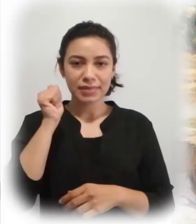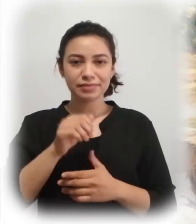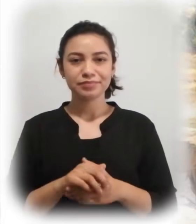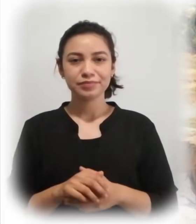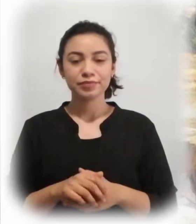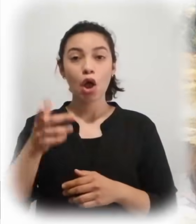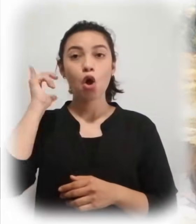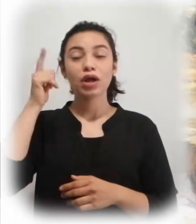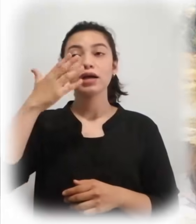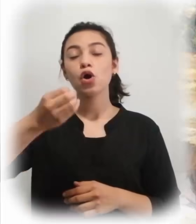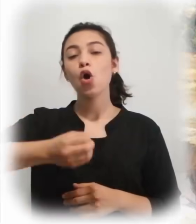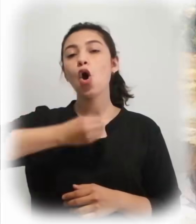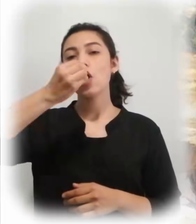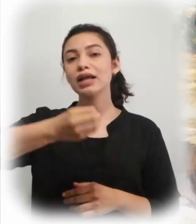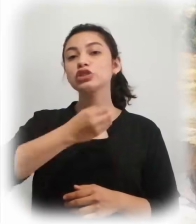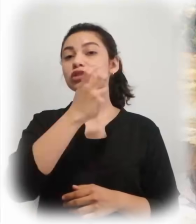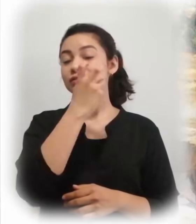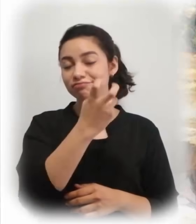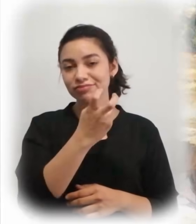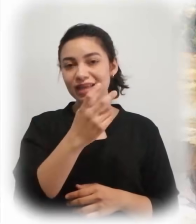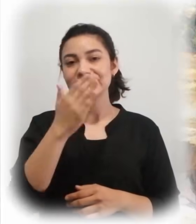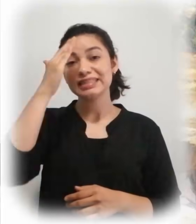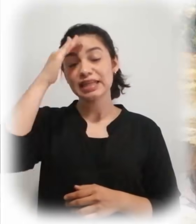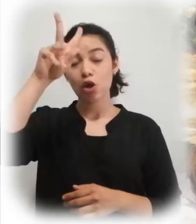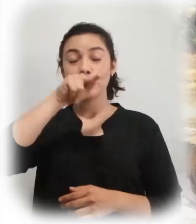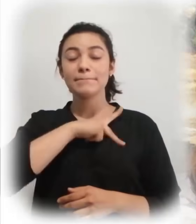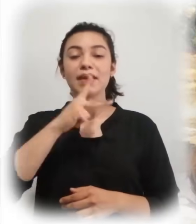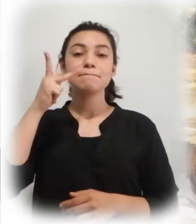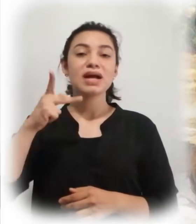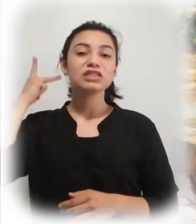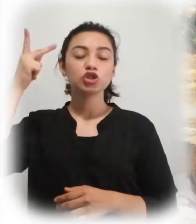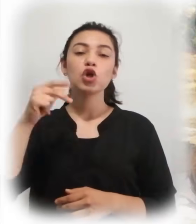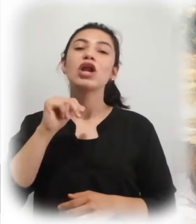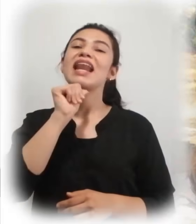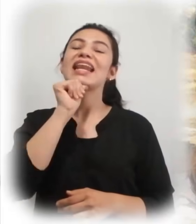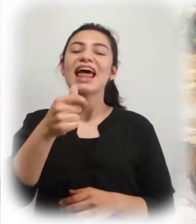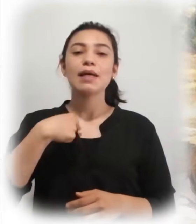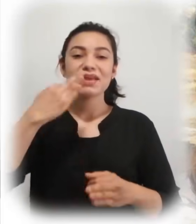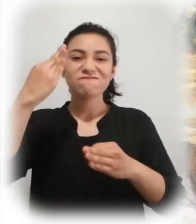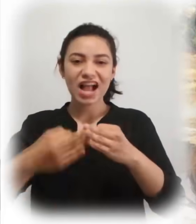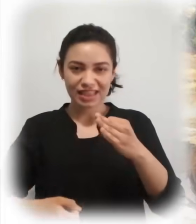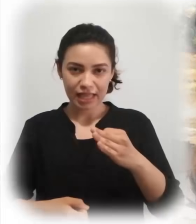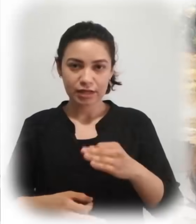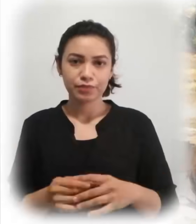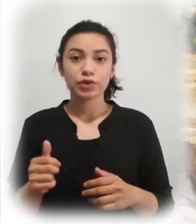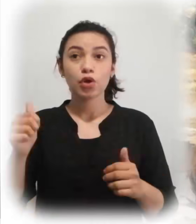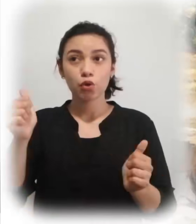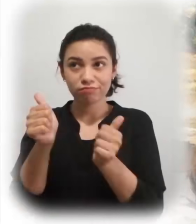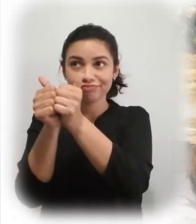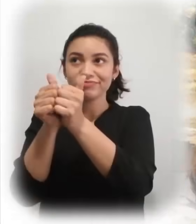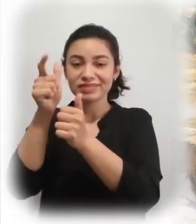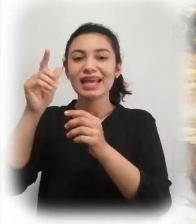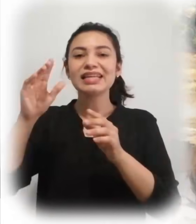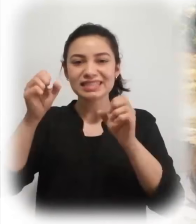oración sea el Señor es mi pastor nada me faltará. Con él caminamos seguros,